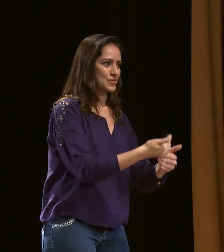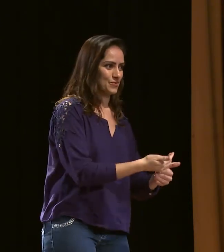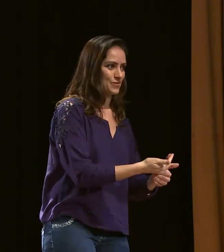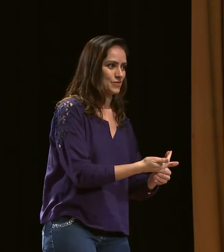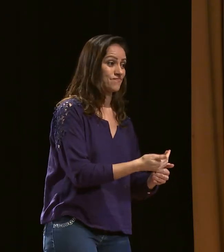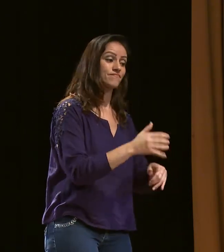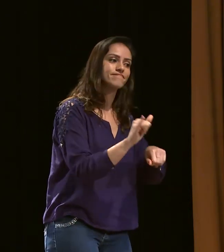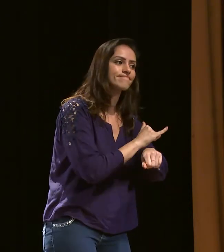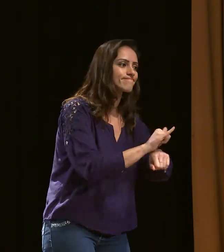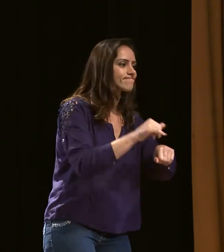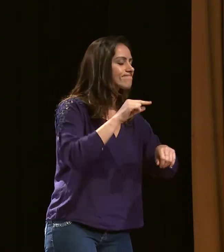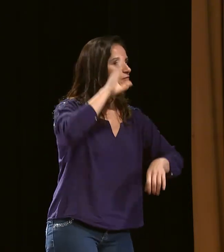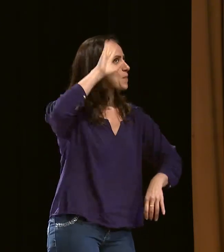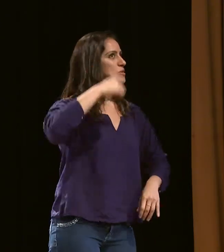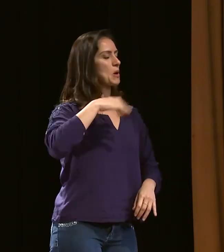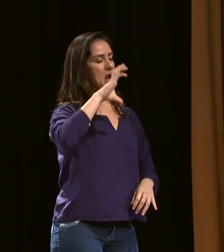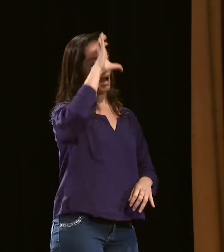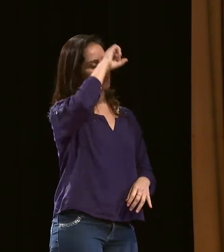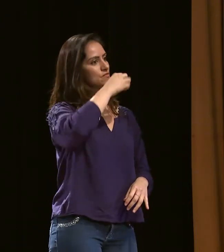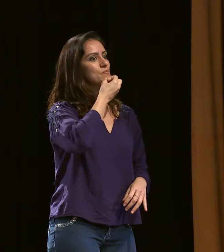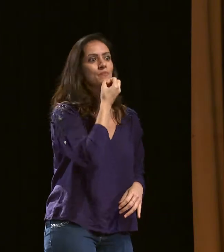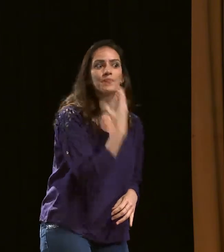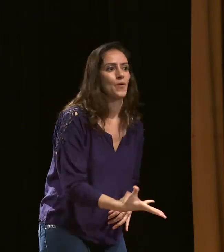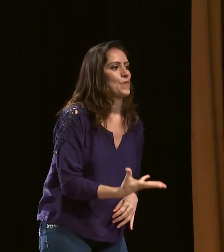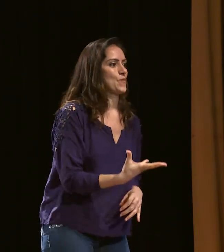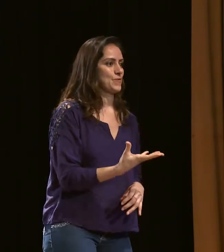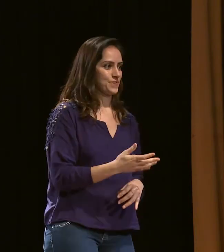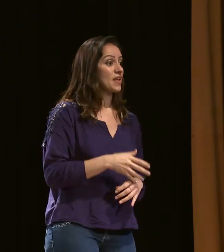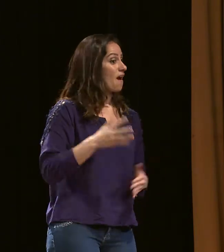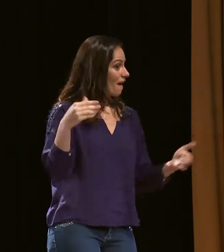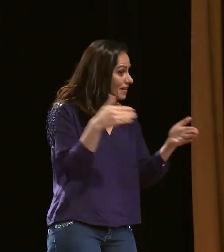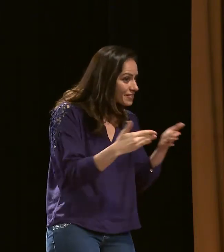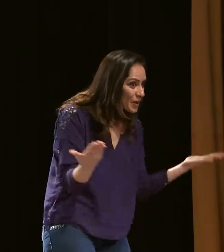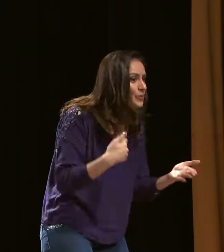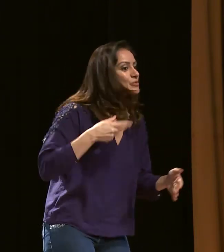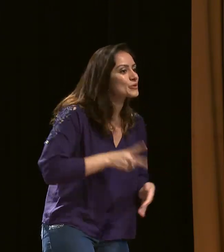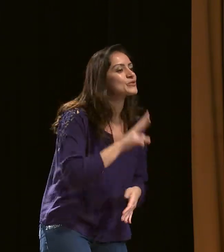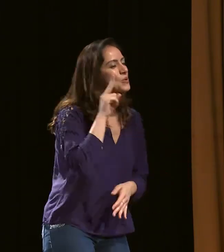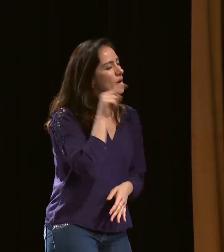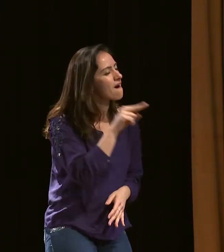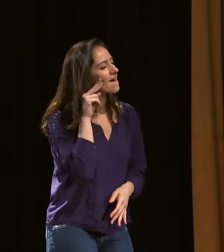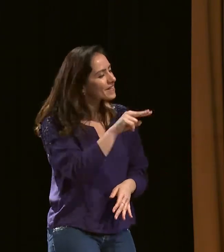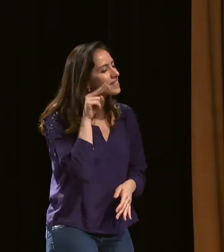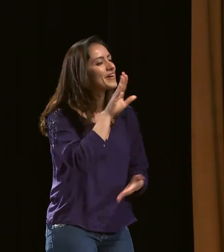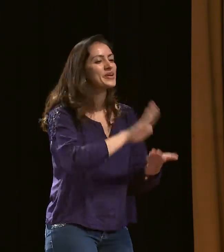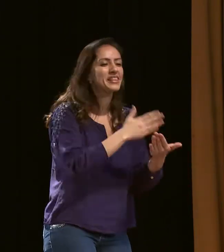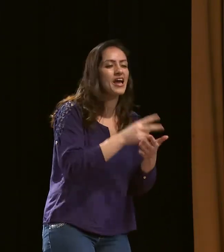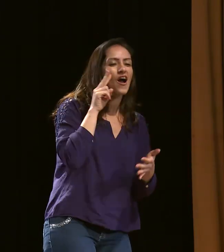eu via que as estratégias elas eram boas e eu conseguia aprender aquilo ali. Então, a aprendizagem para mim foi muito mais rápida, e até hoje eu sempre fico